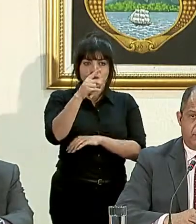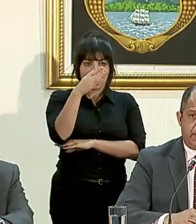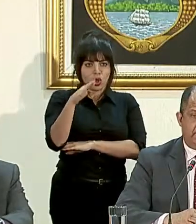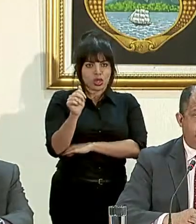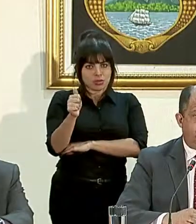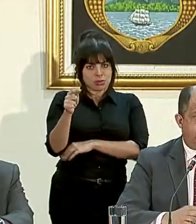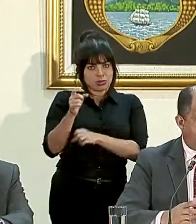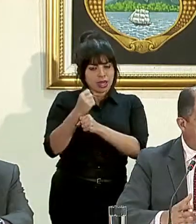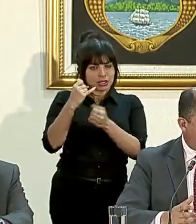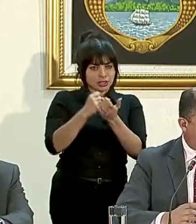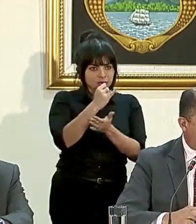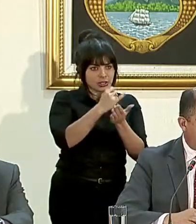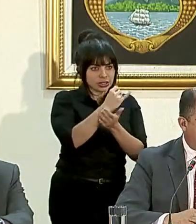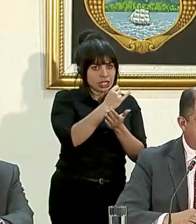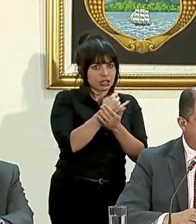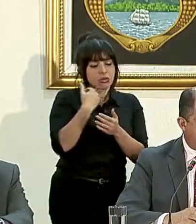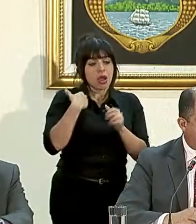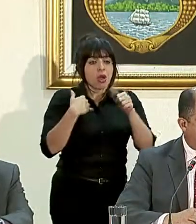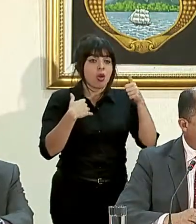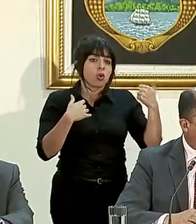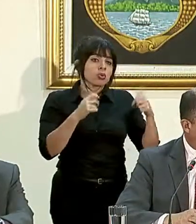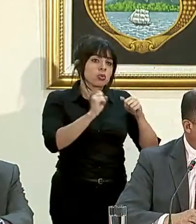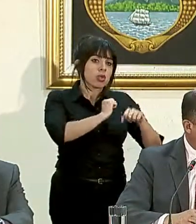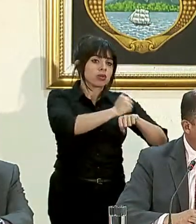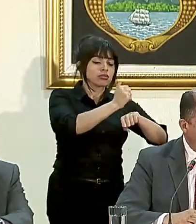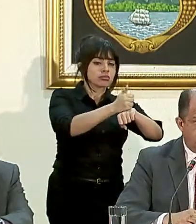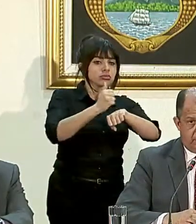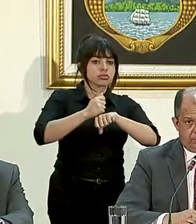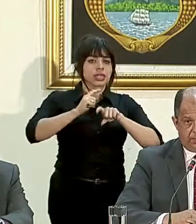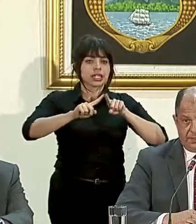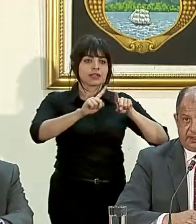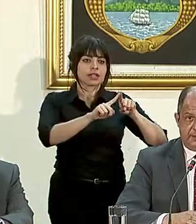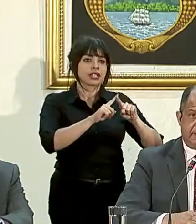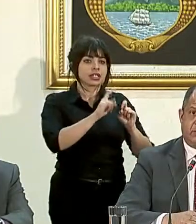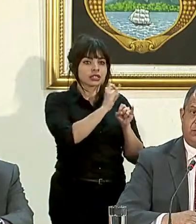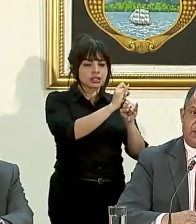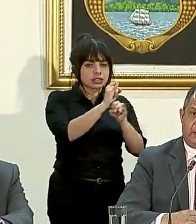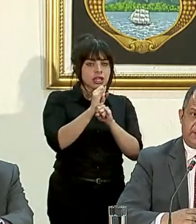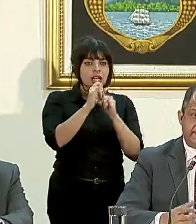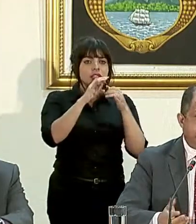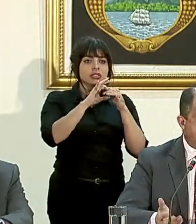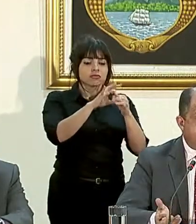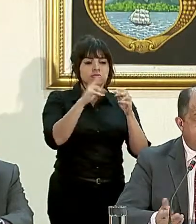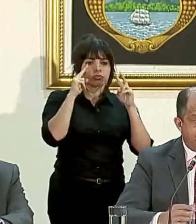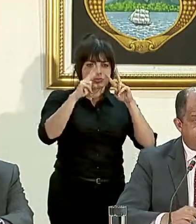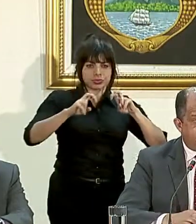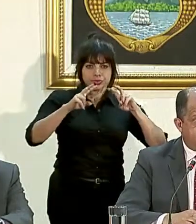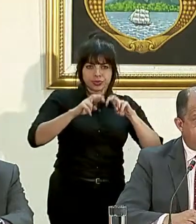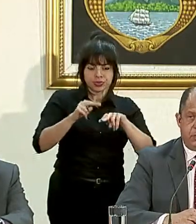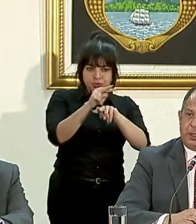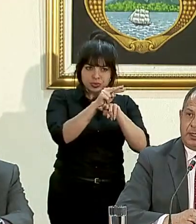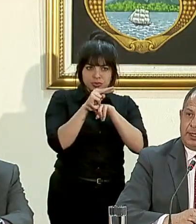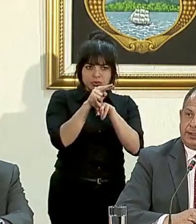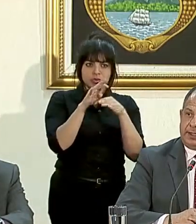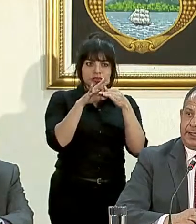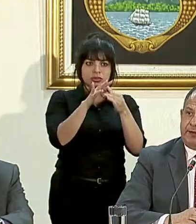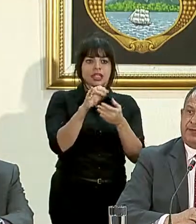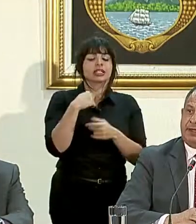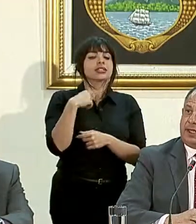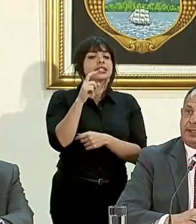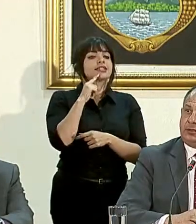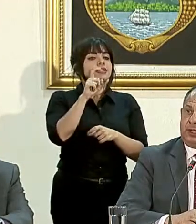la República, podrá haber otras que se establezcan desde otros, de otras instancias contraloras, y en ese marco